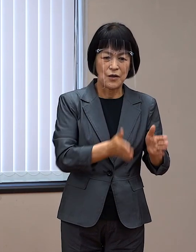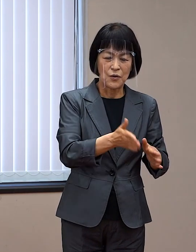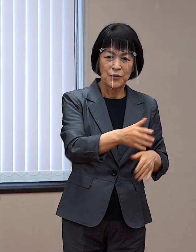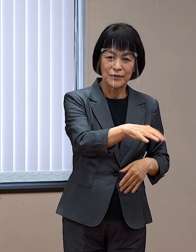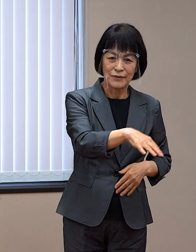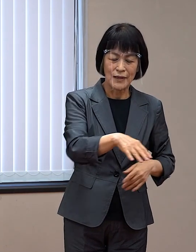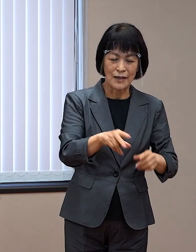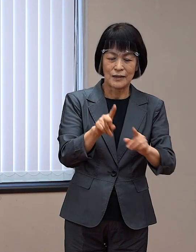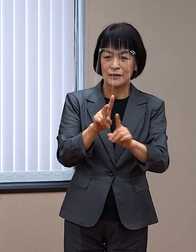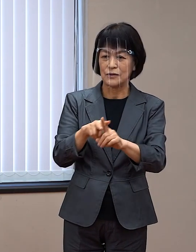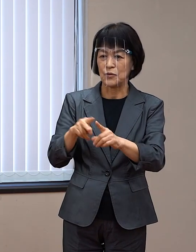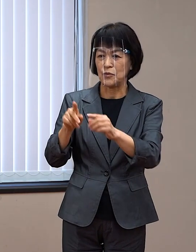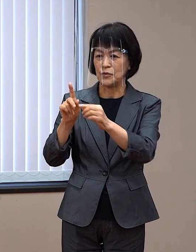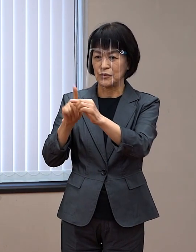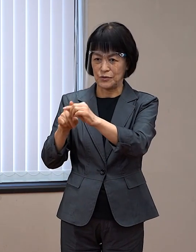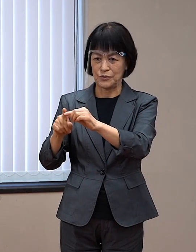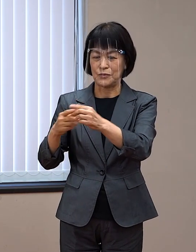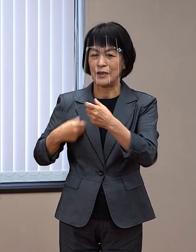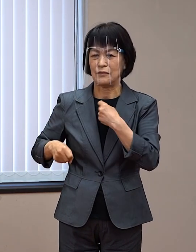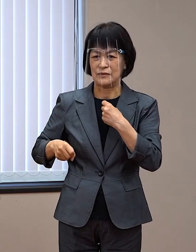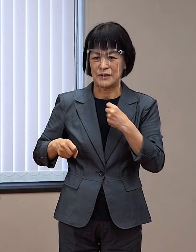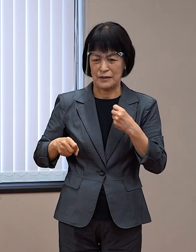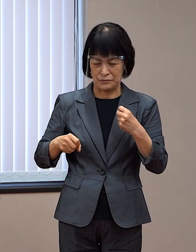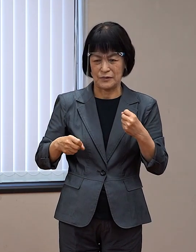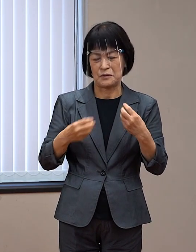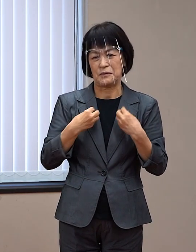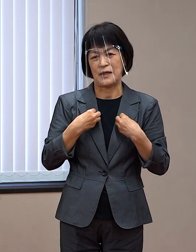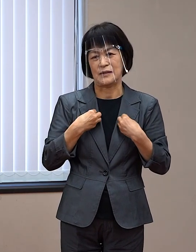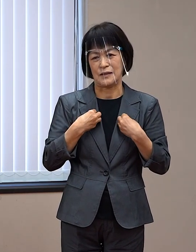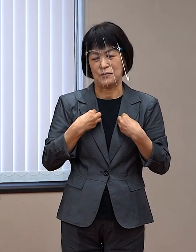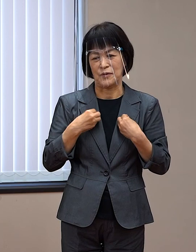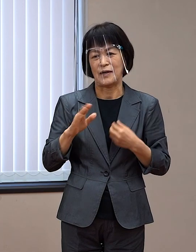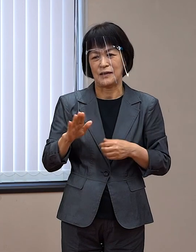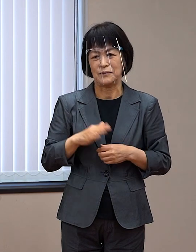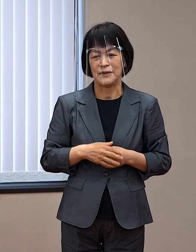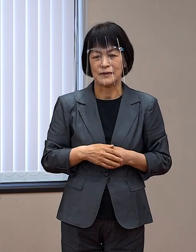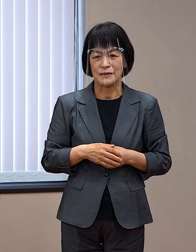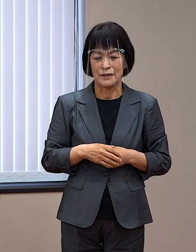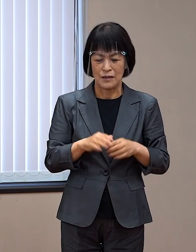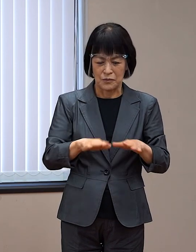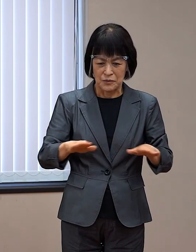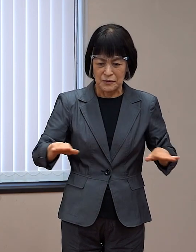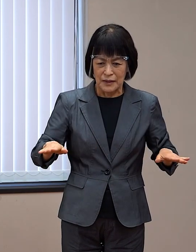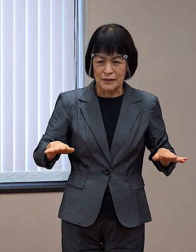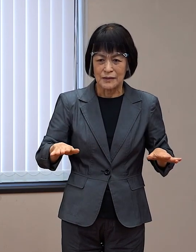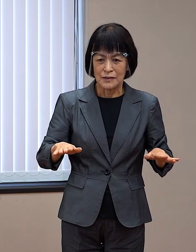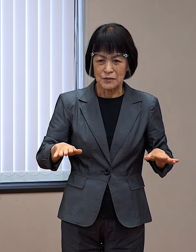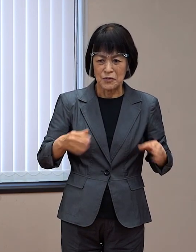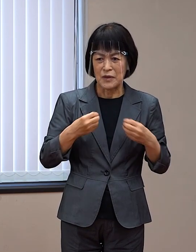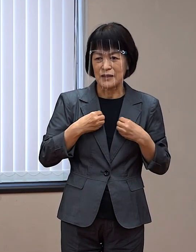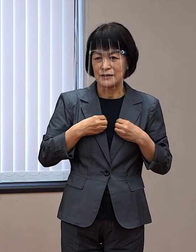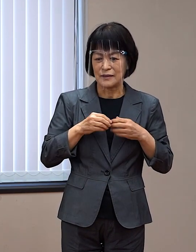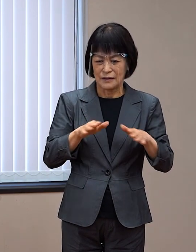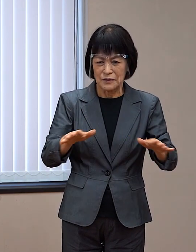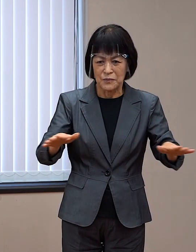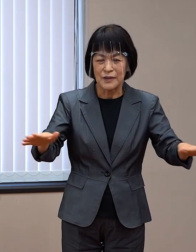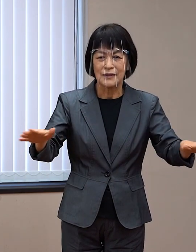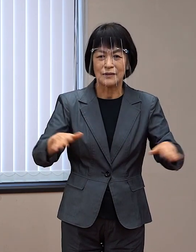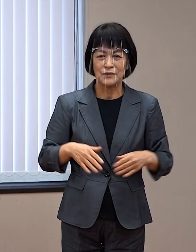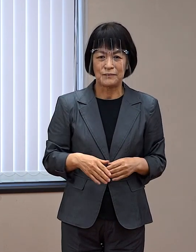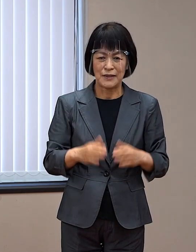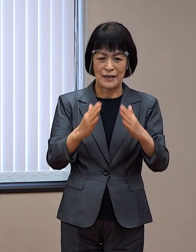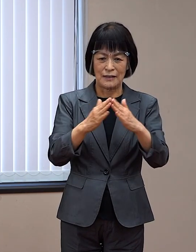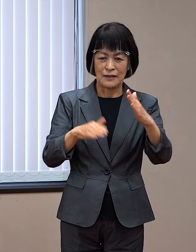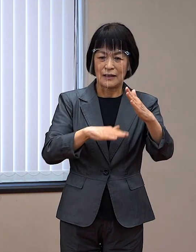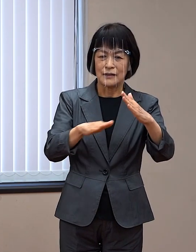や小中学生の感染も散見されるなど、お子さんたちのにも感染が広がっており、家庭